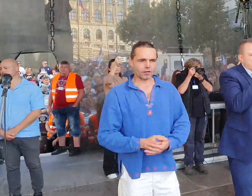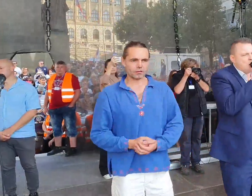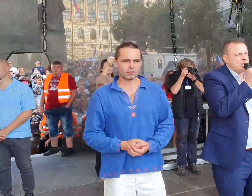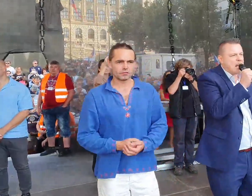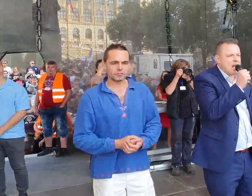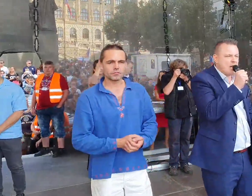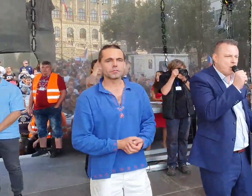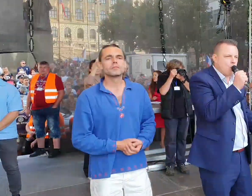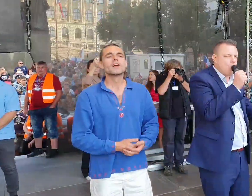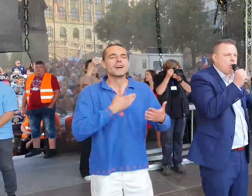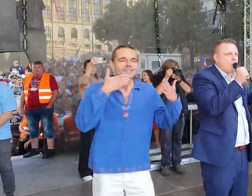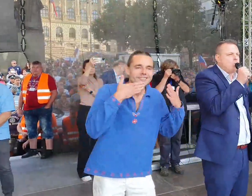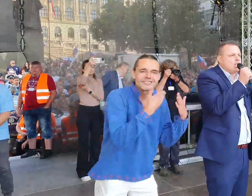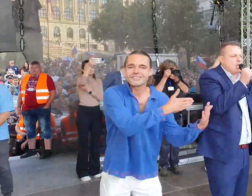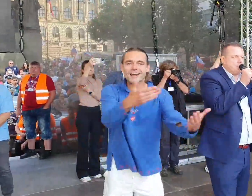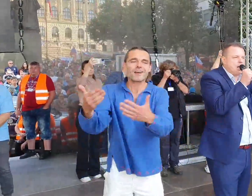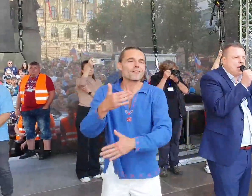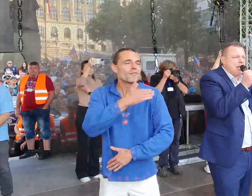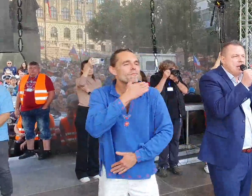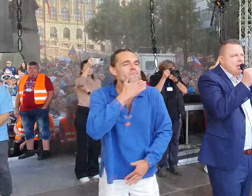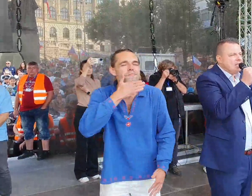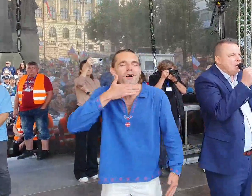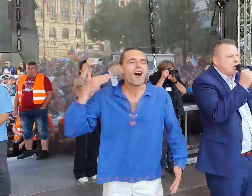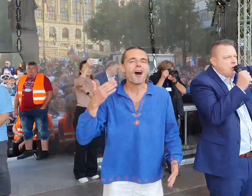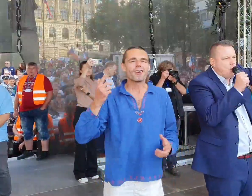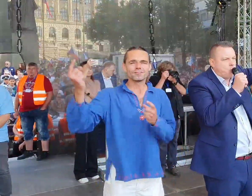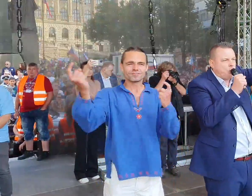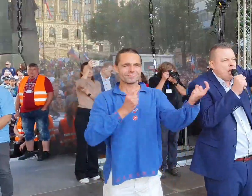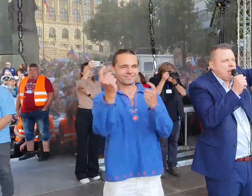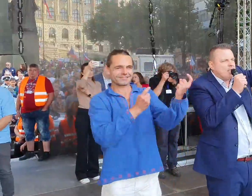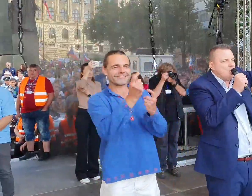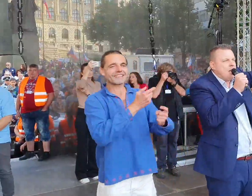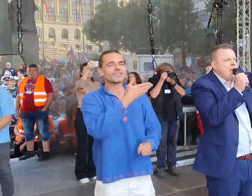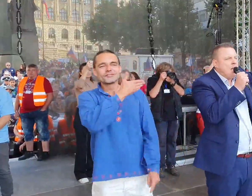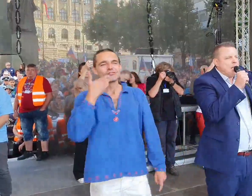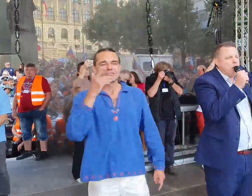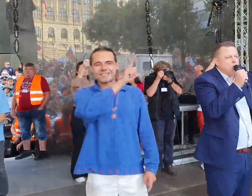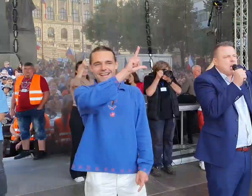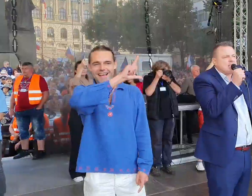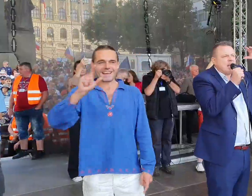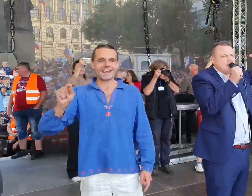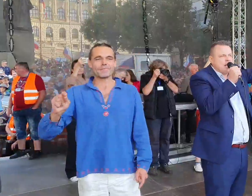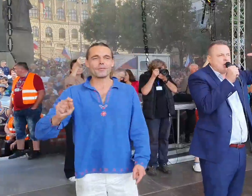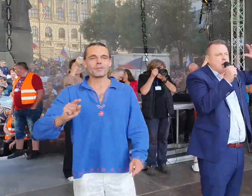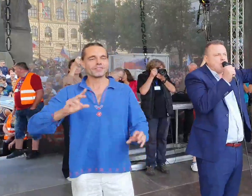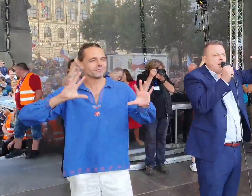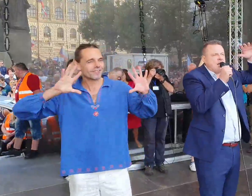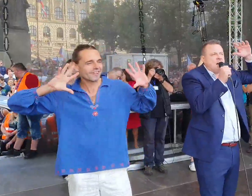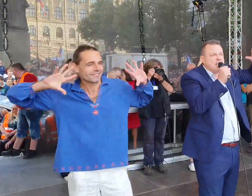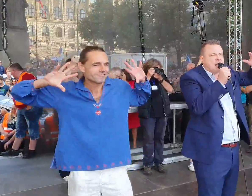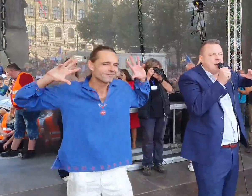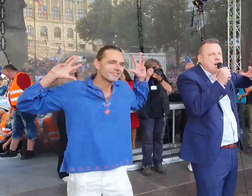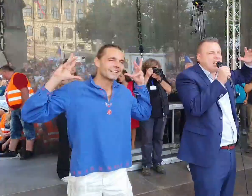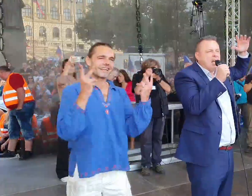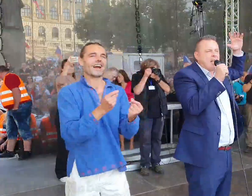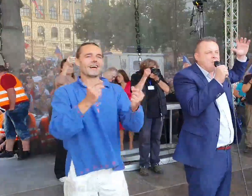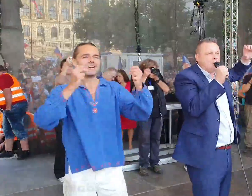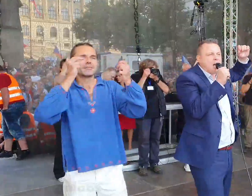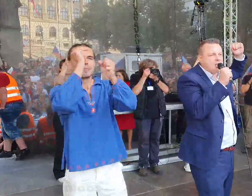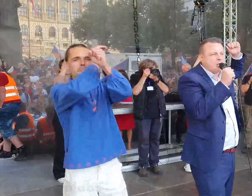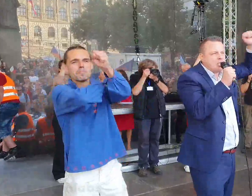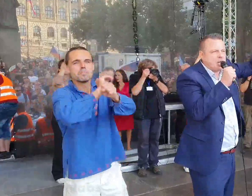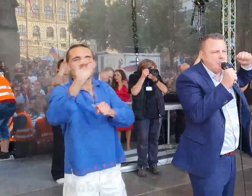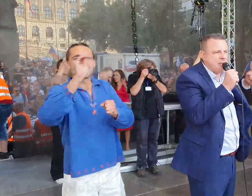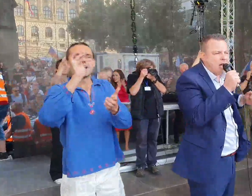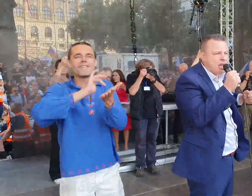Já vám moc krát děkuju, doktu, že jste přijeli ze všech koutů téhle země. Je úžasné vidět naplněný Václavák,